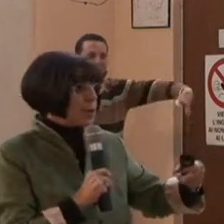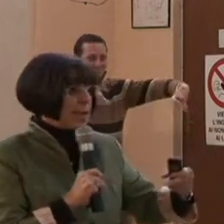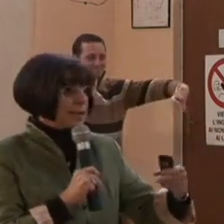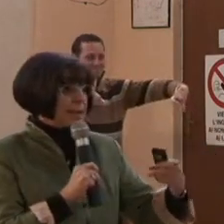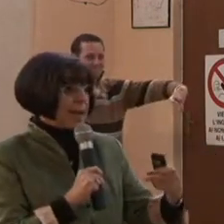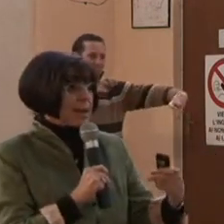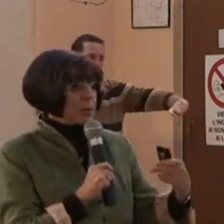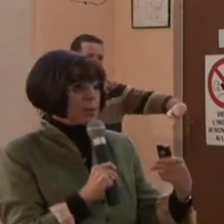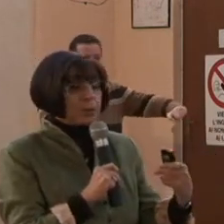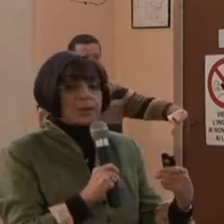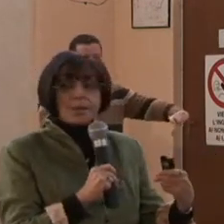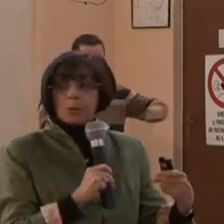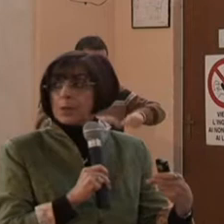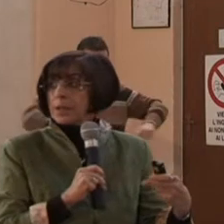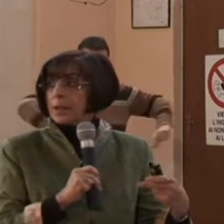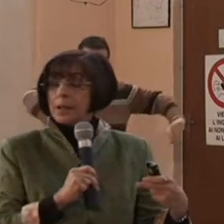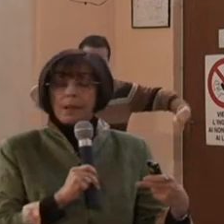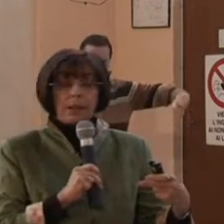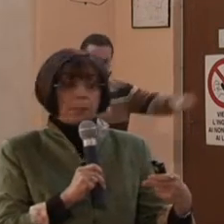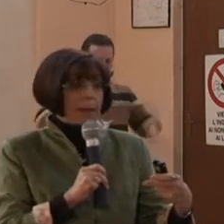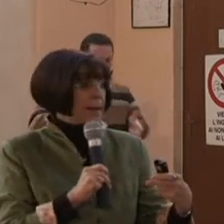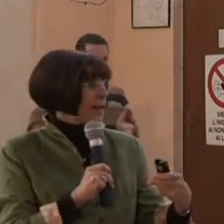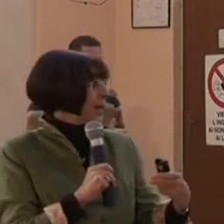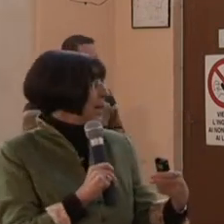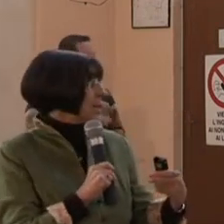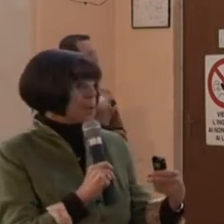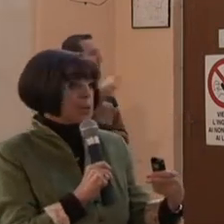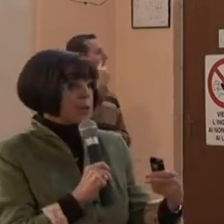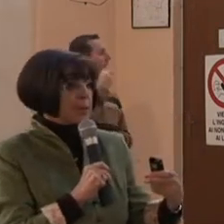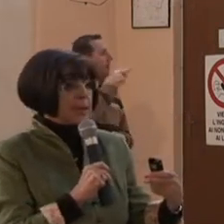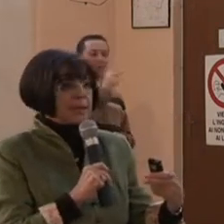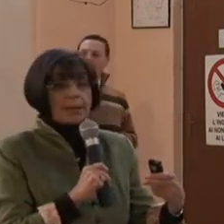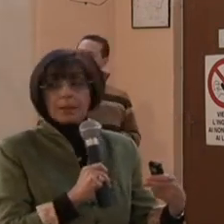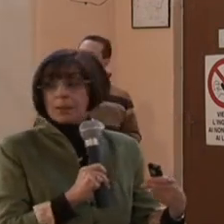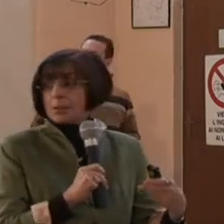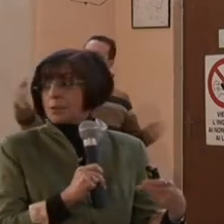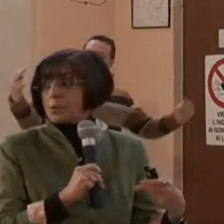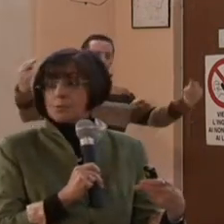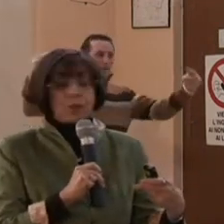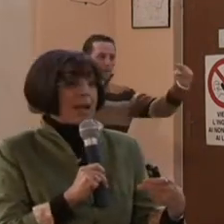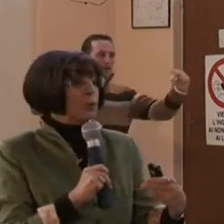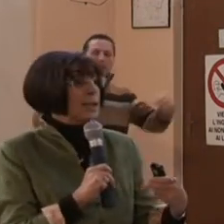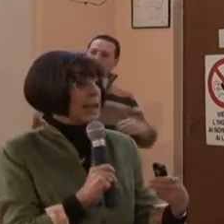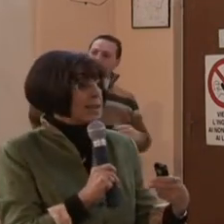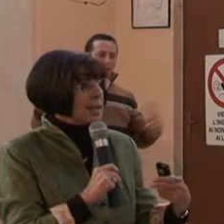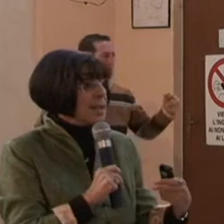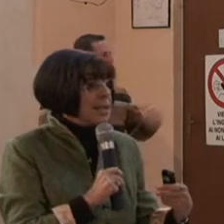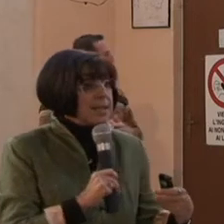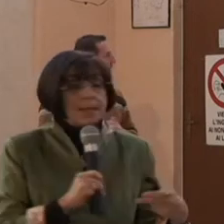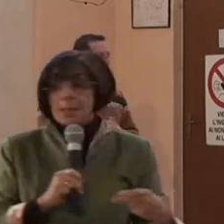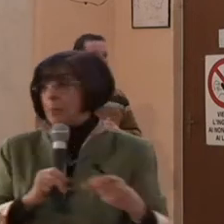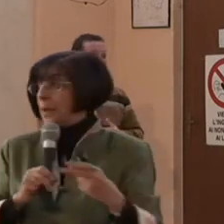perché consente al ragazzo di poter seguire chi parla semplicemente girando la